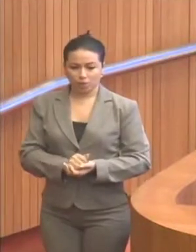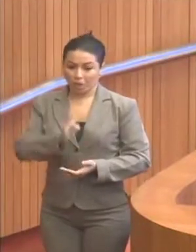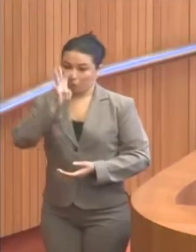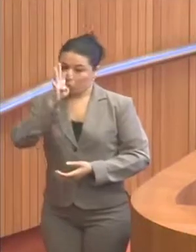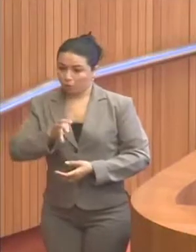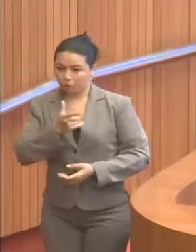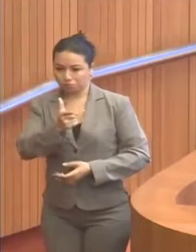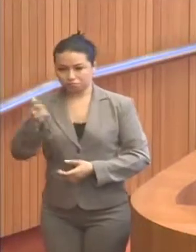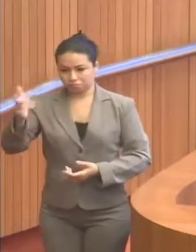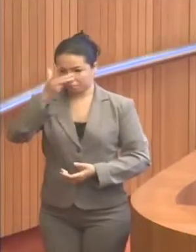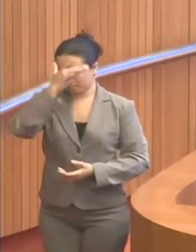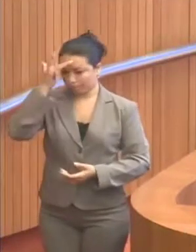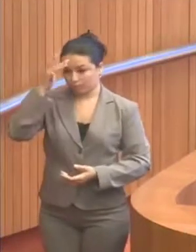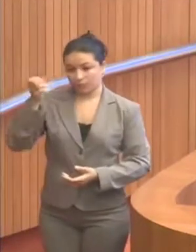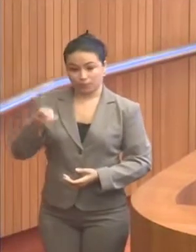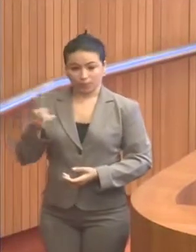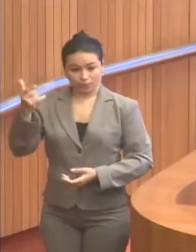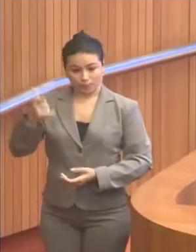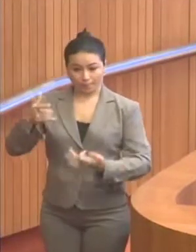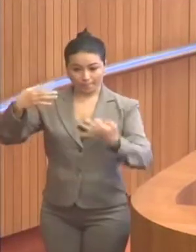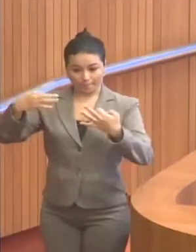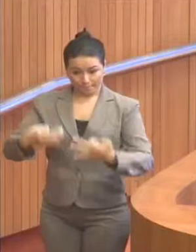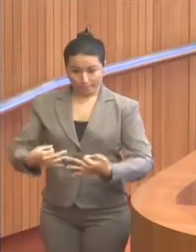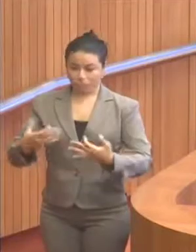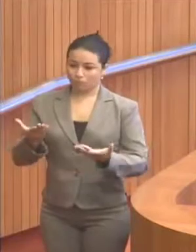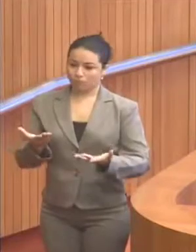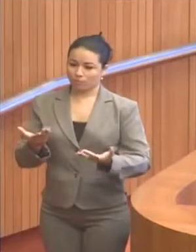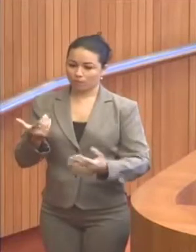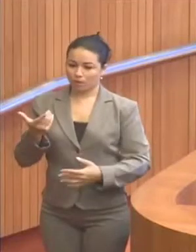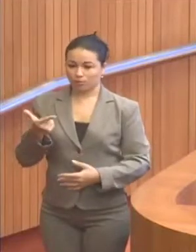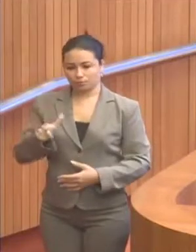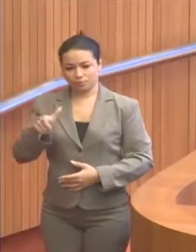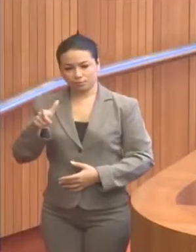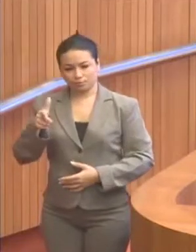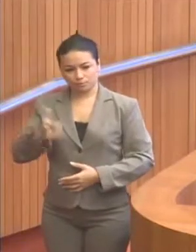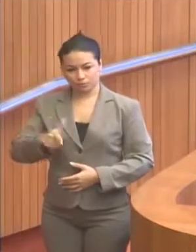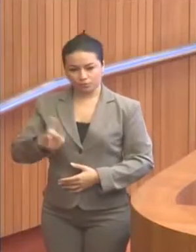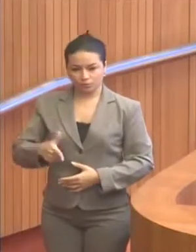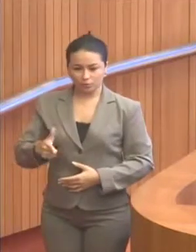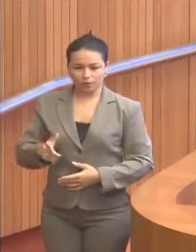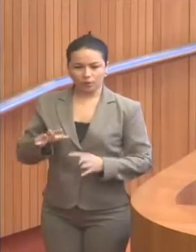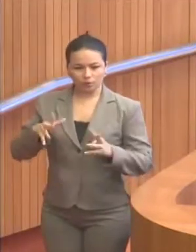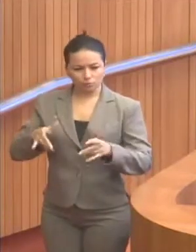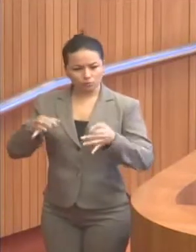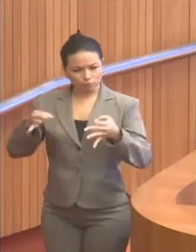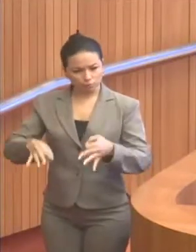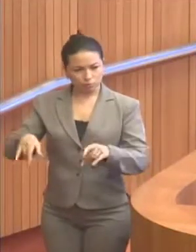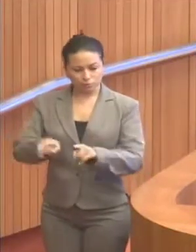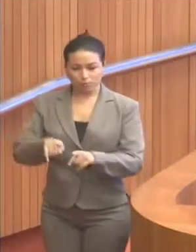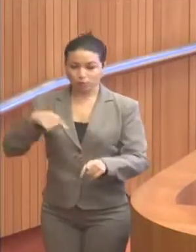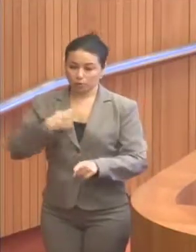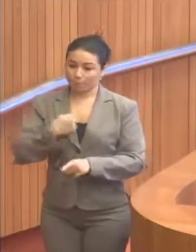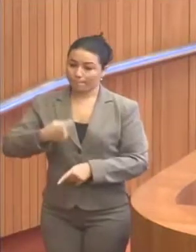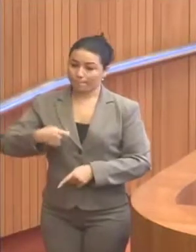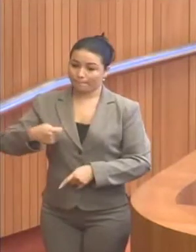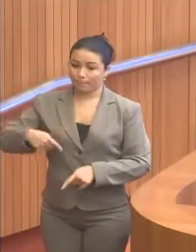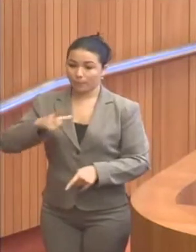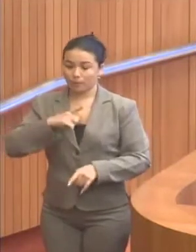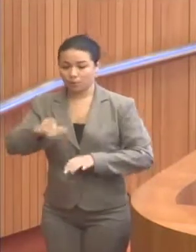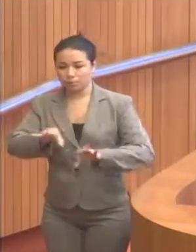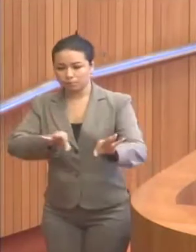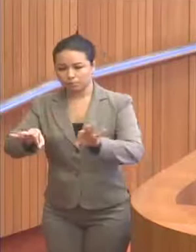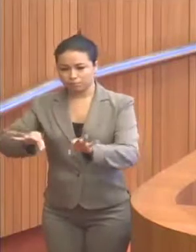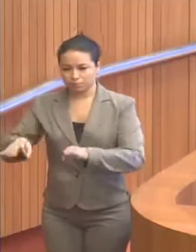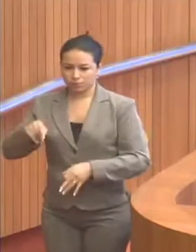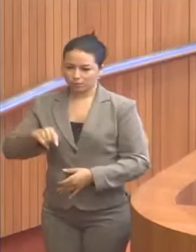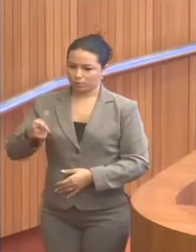acusar quem quer que seja sem a devida correção, sem a devida precisão, mas o que nós precisamos é de tomar medidas